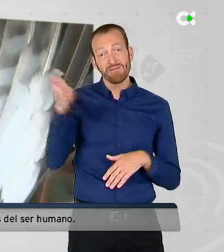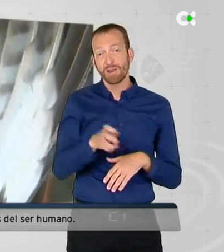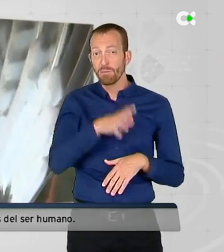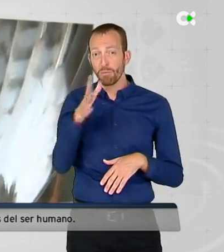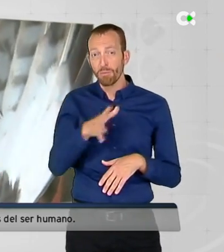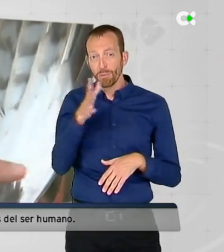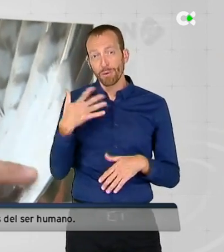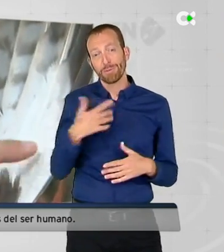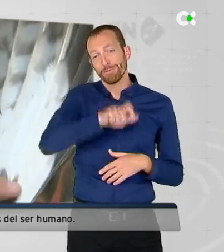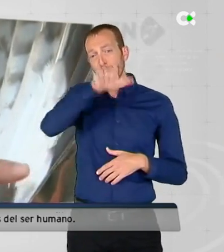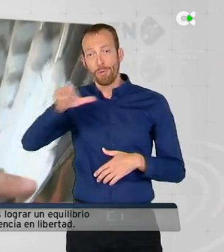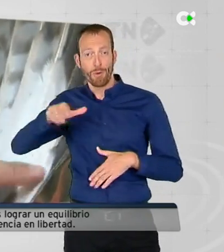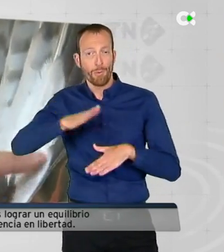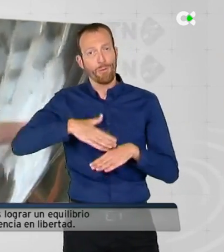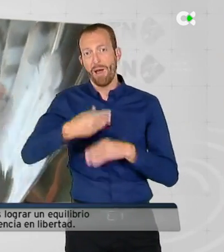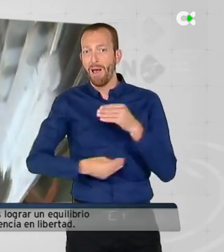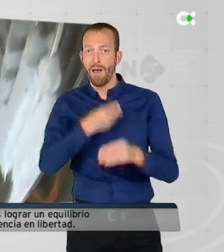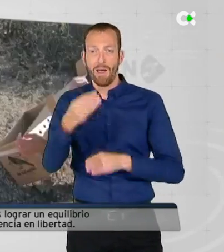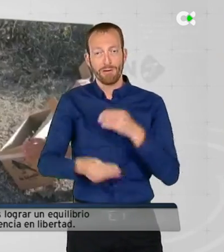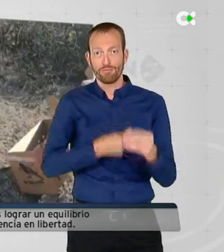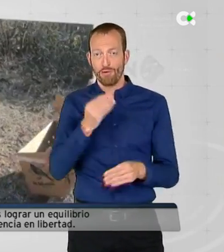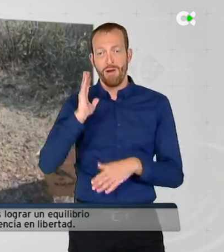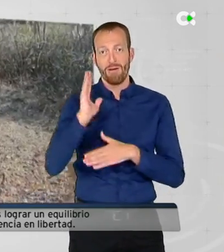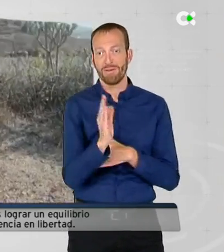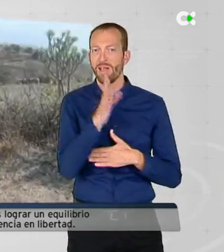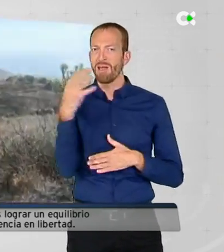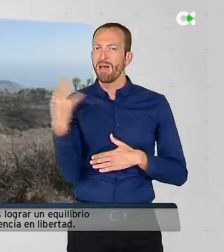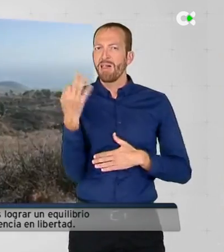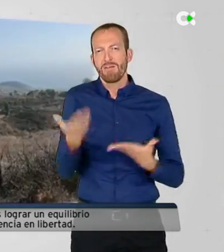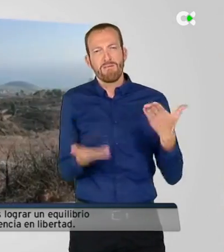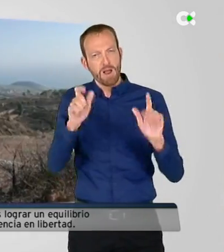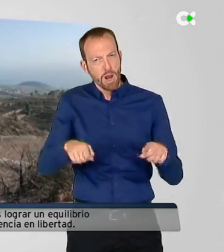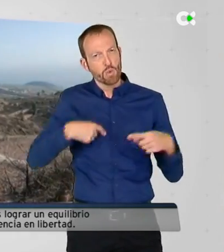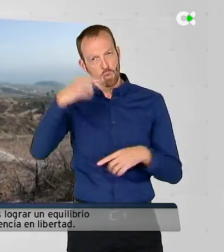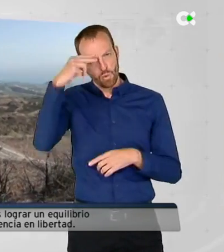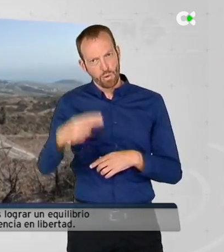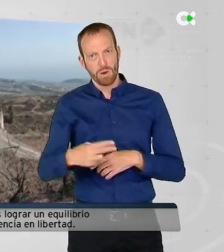por las acciones del ser humano. Es trabajo de todos lograr un equilibrio para una convivencia en libertad.